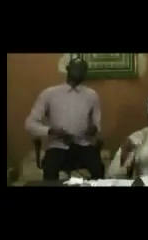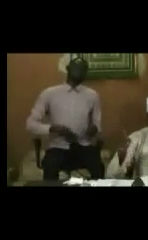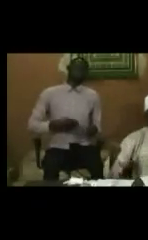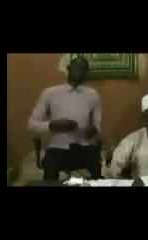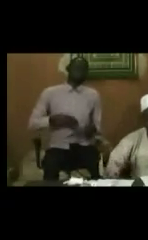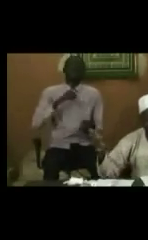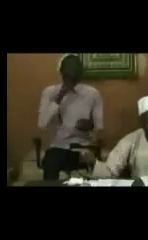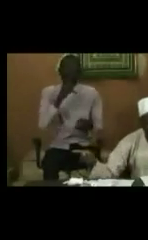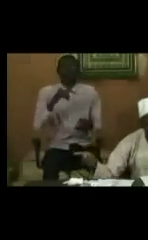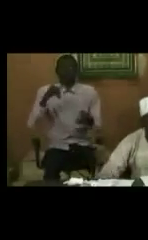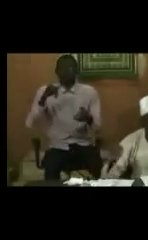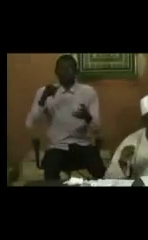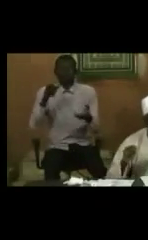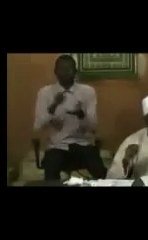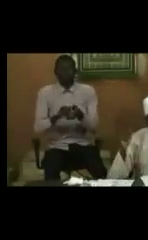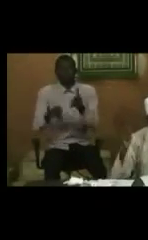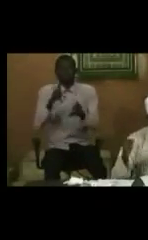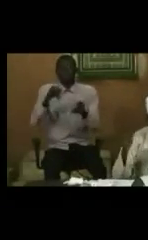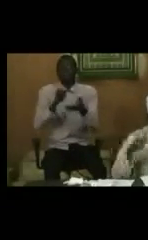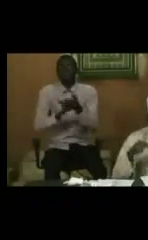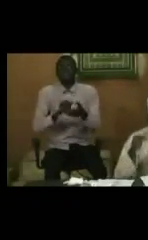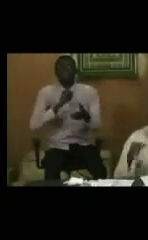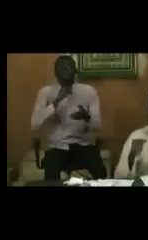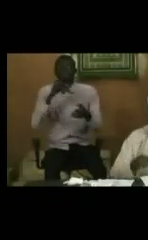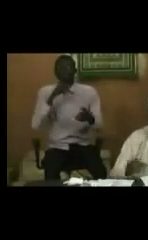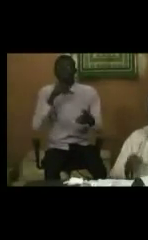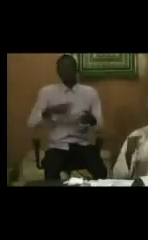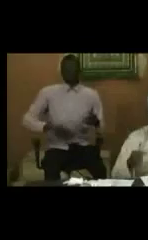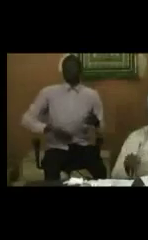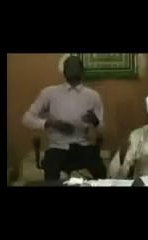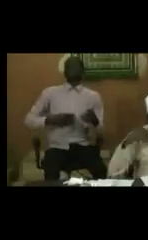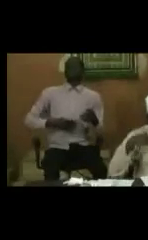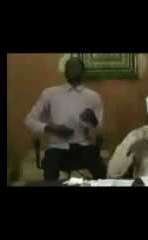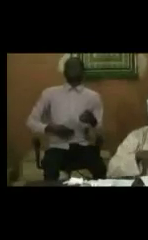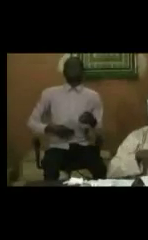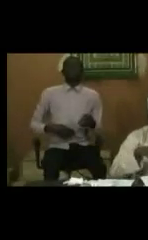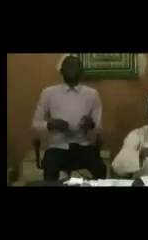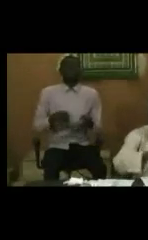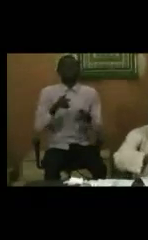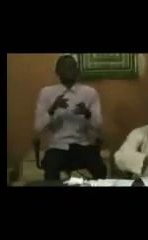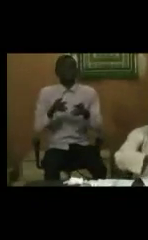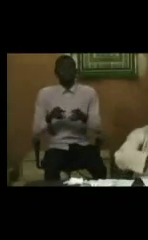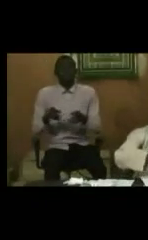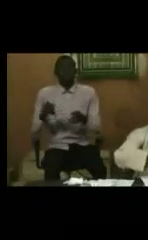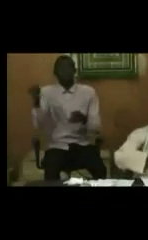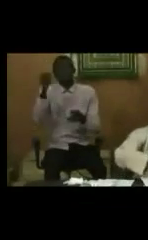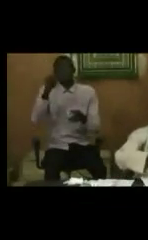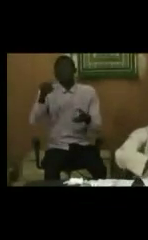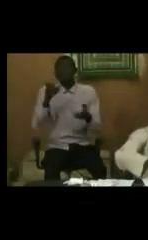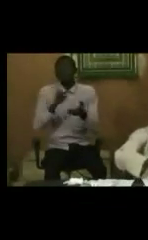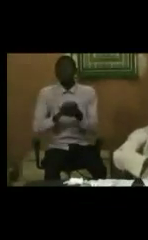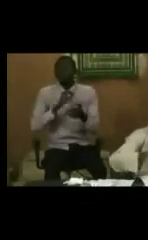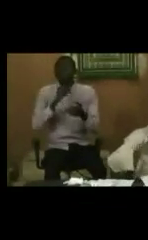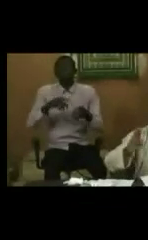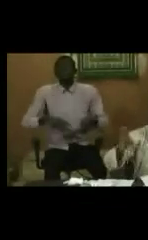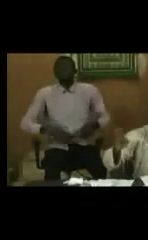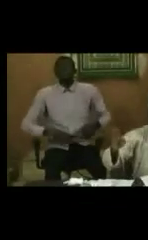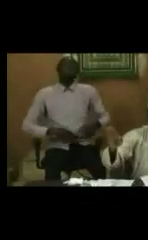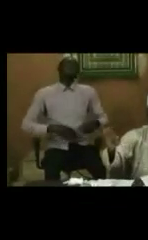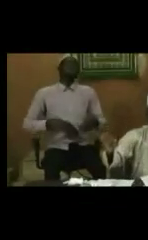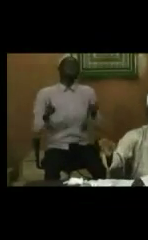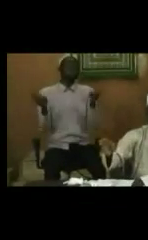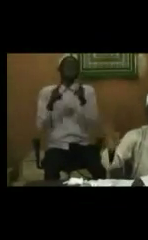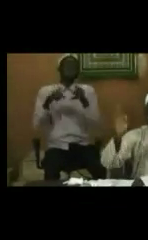to tayo enu ala ti nira ebi yen baba to ba wa mu je okan nu awon aramu yi fa